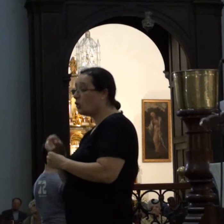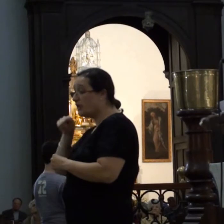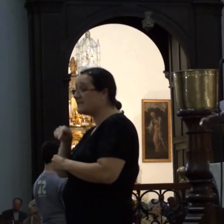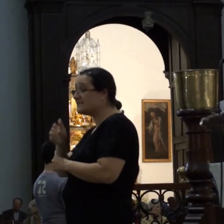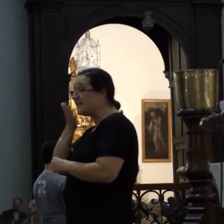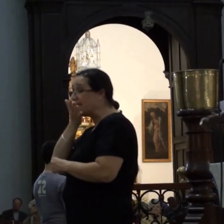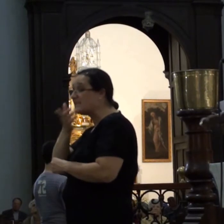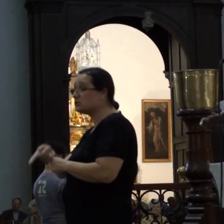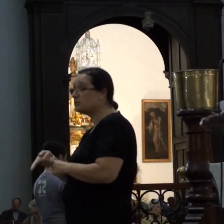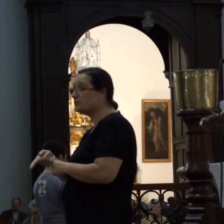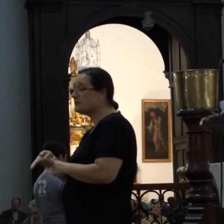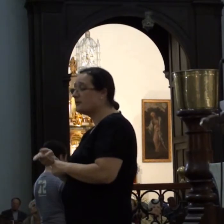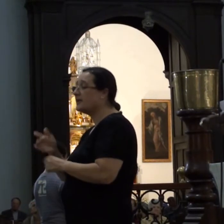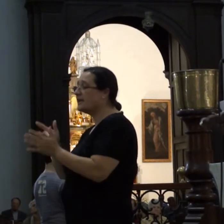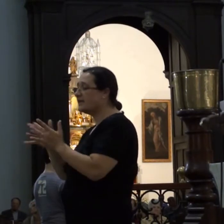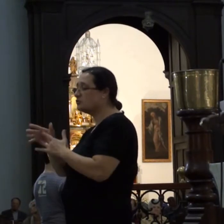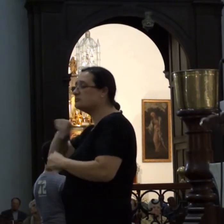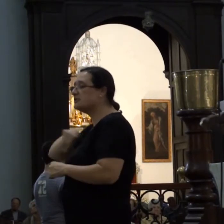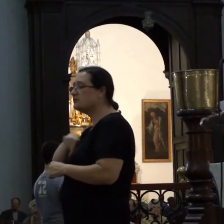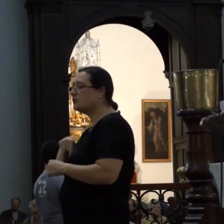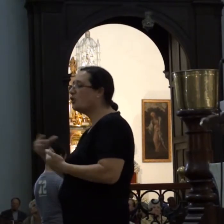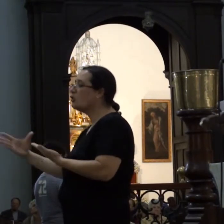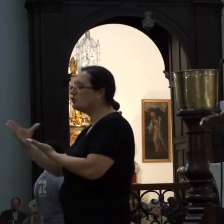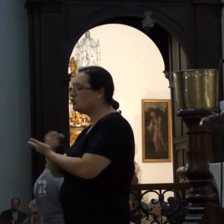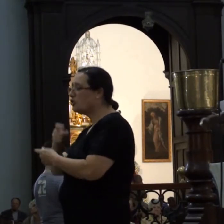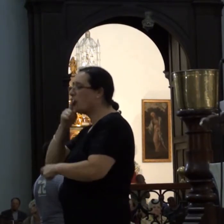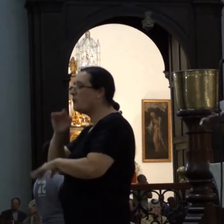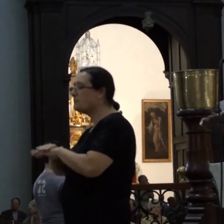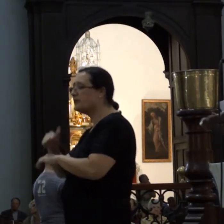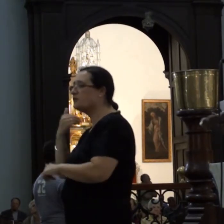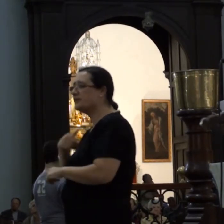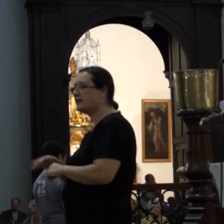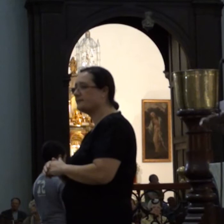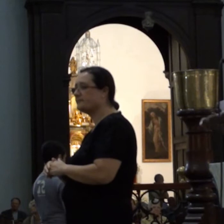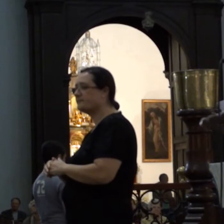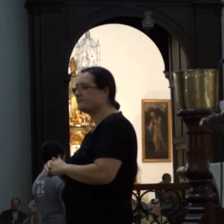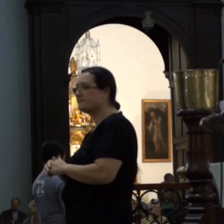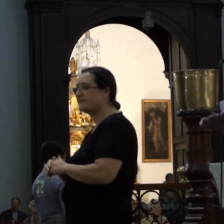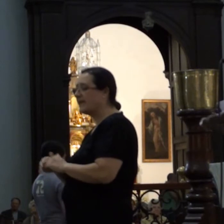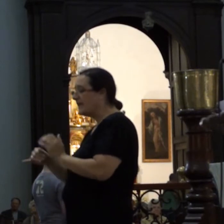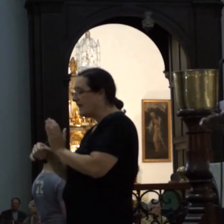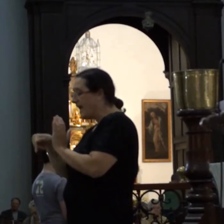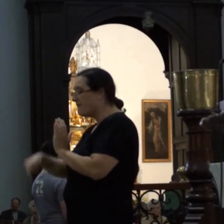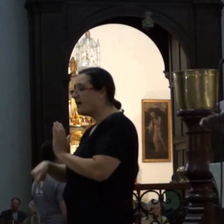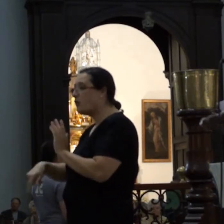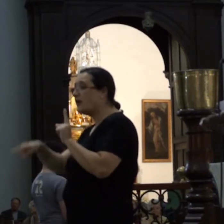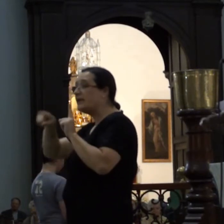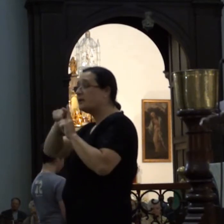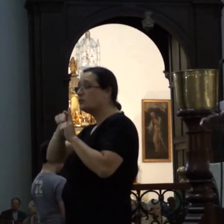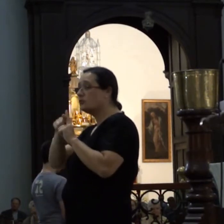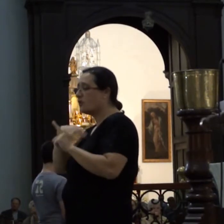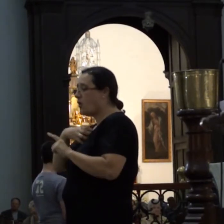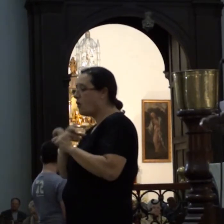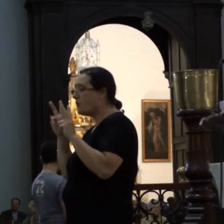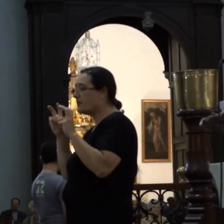que todo está cumplido al pie de la cruz en la hora Suprema de la nueva creación